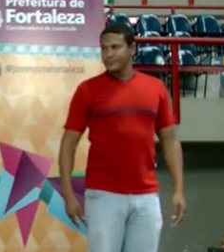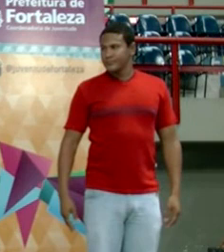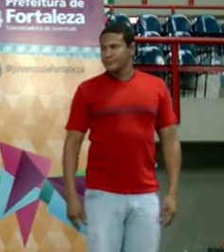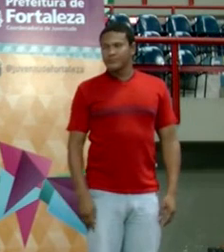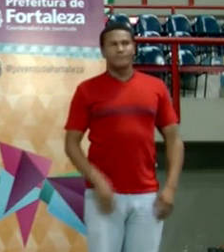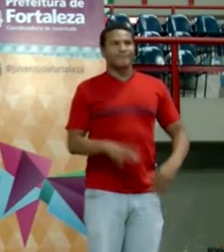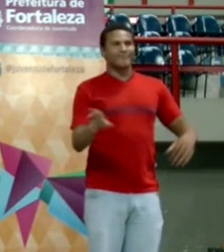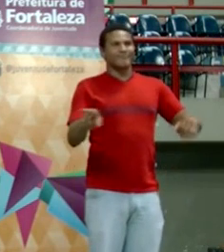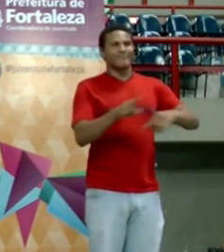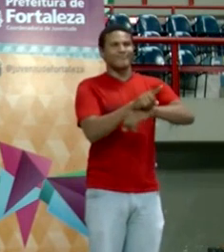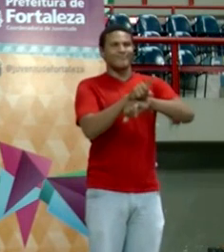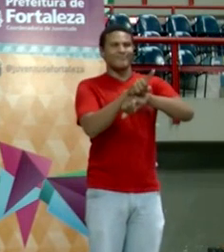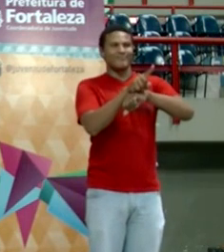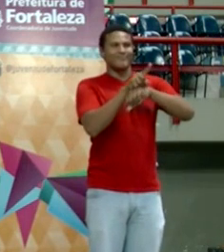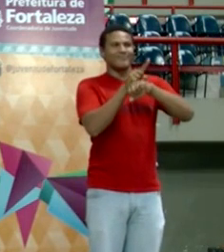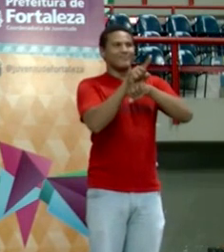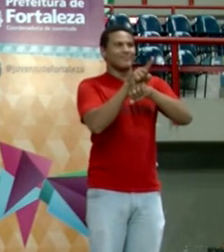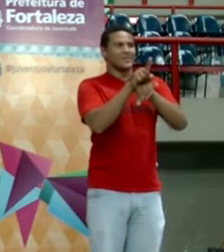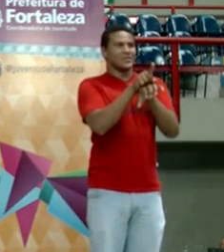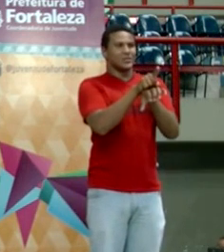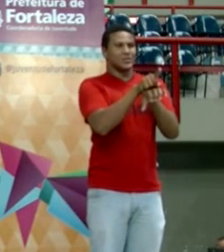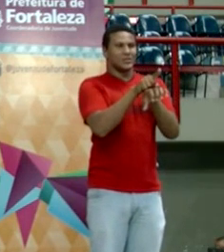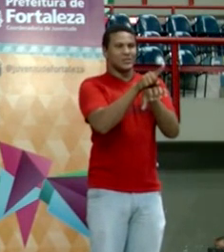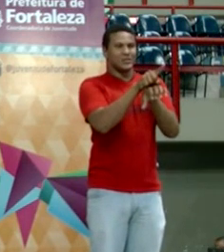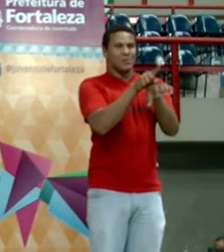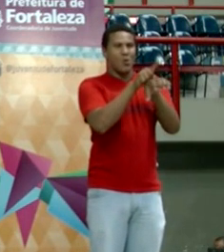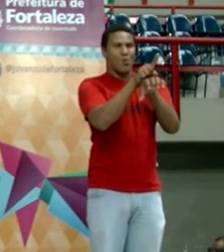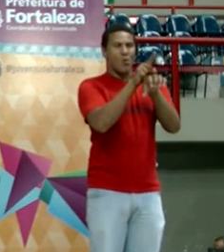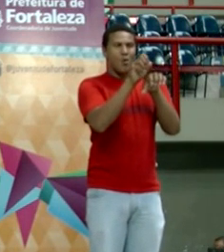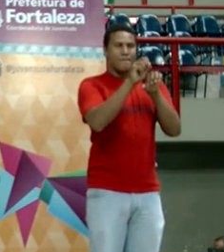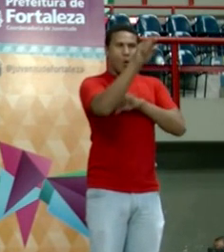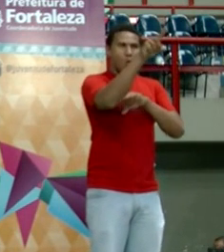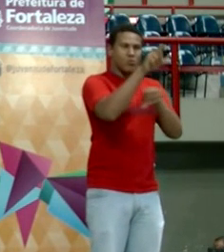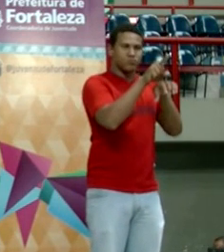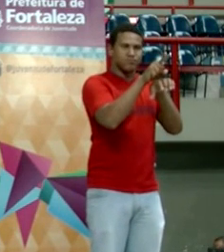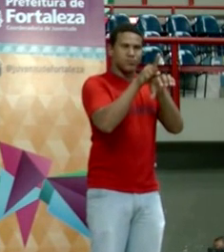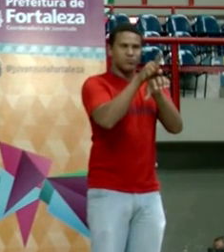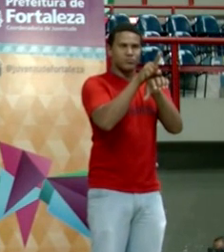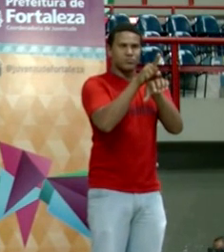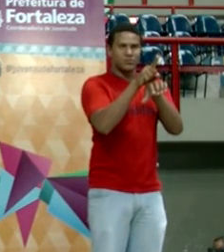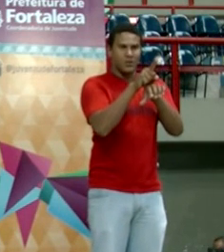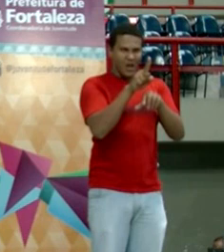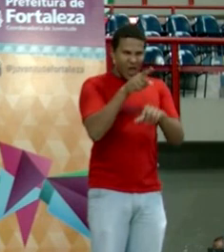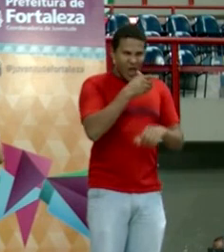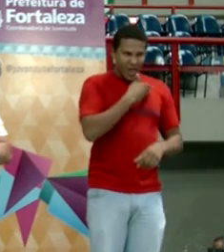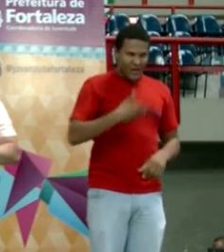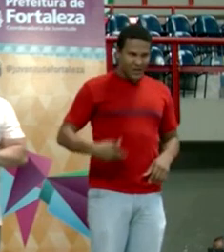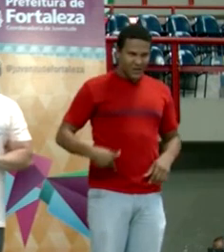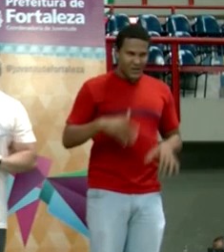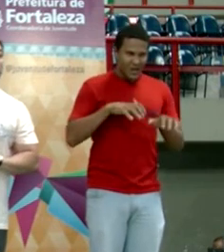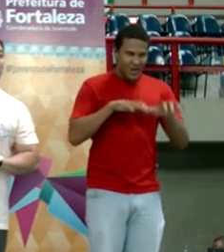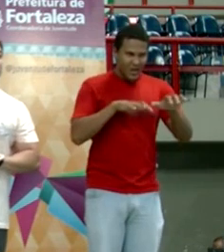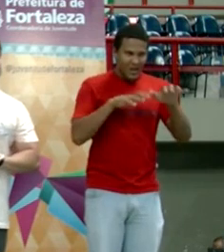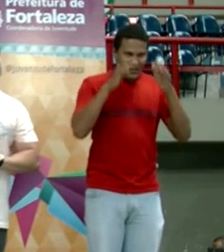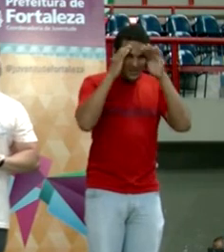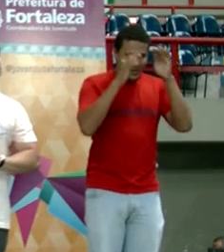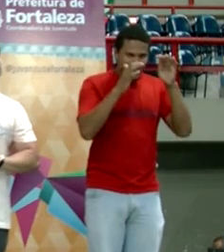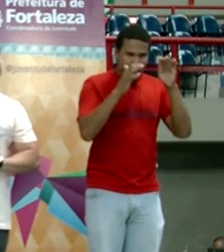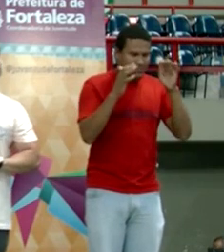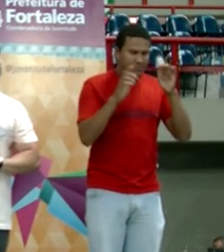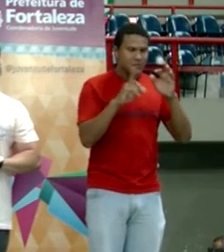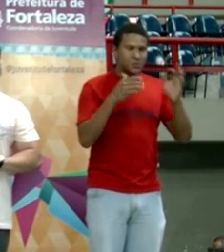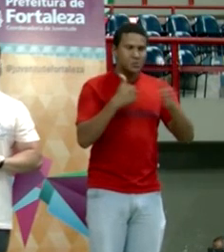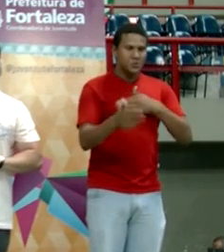Com tanque. Então já dá para você imaginar. O governo respeitou as manifestações? Que respeitou, ele atropelou